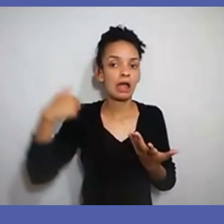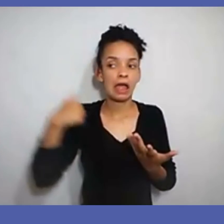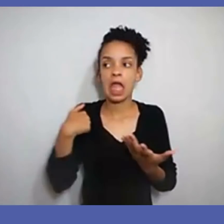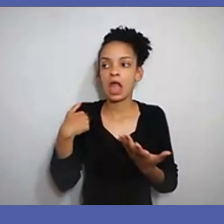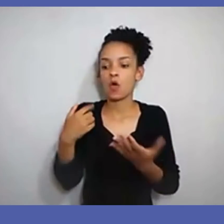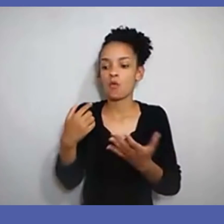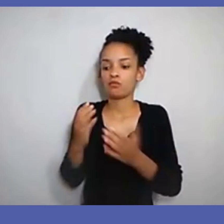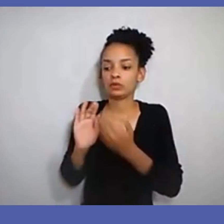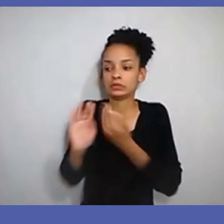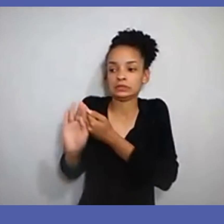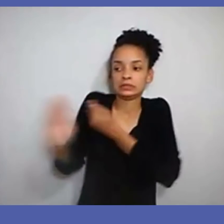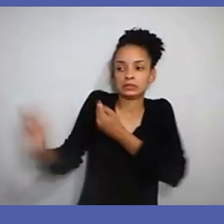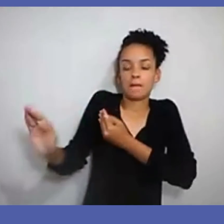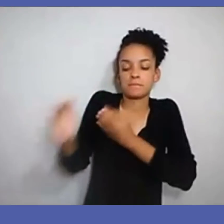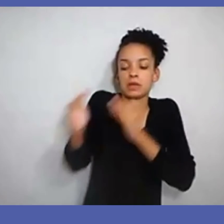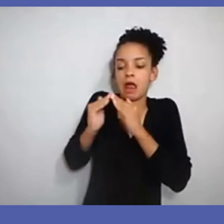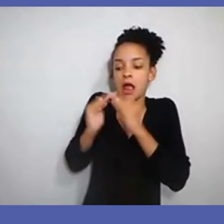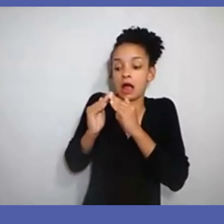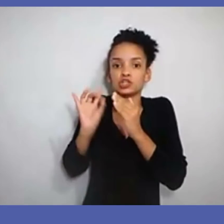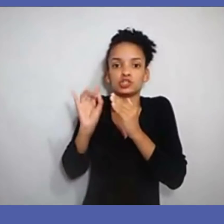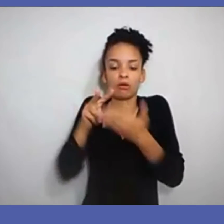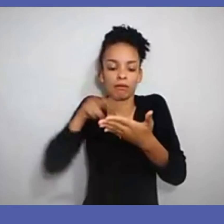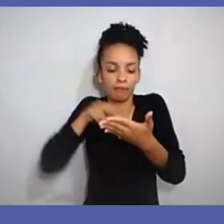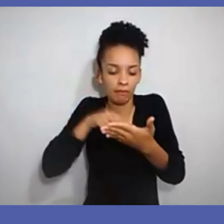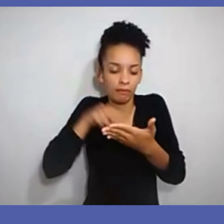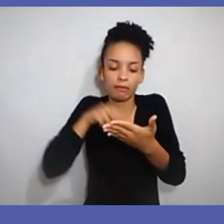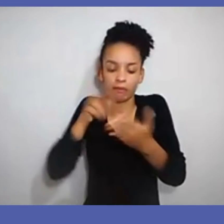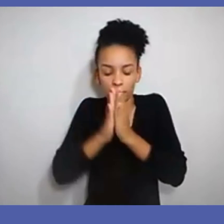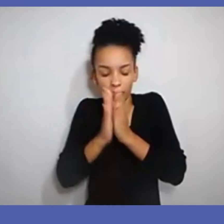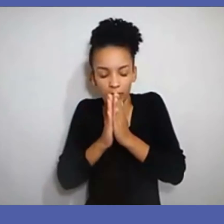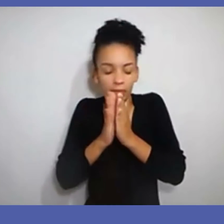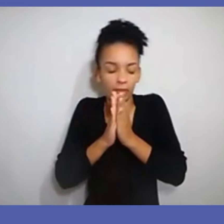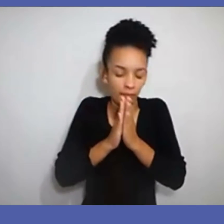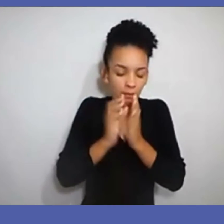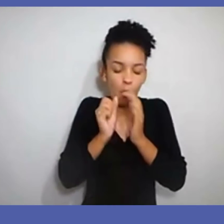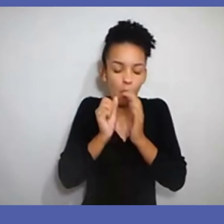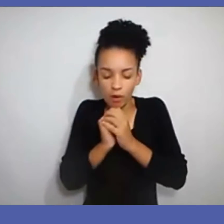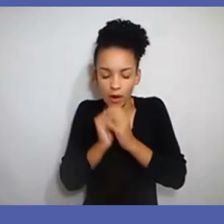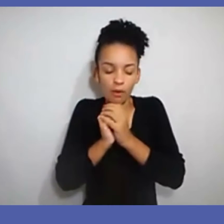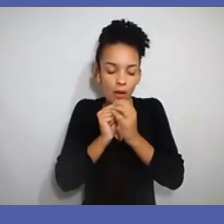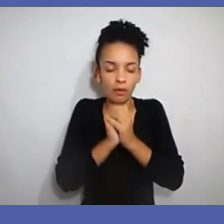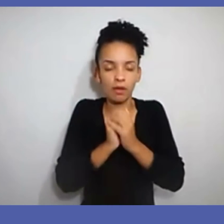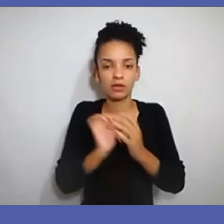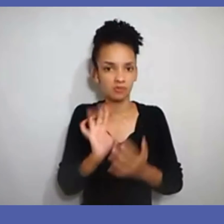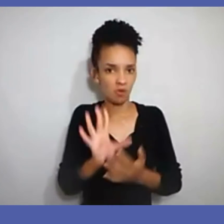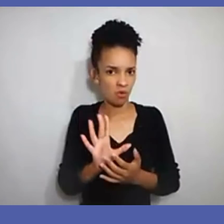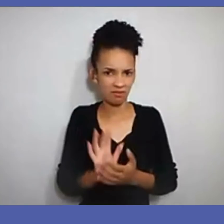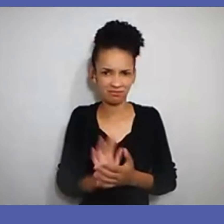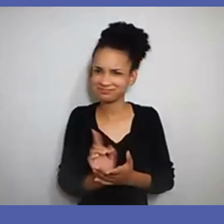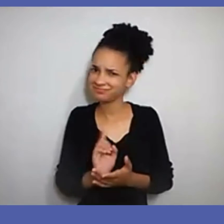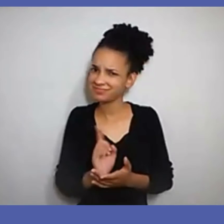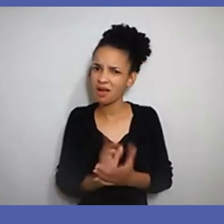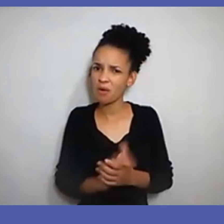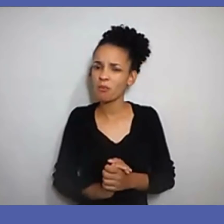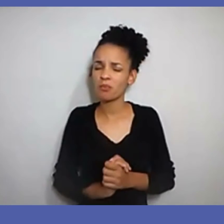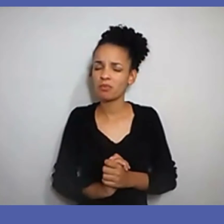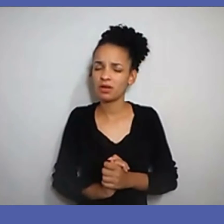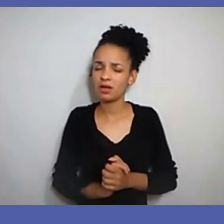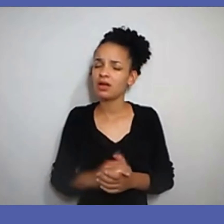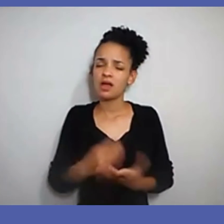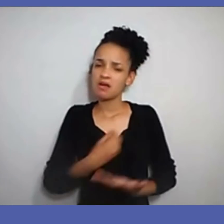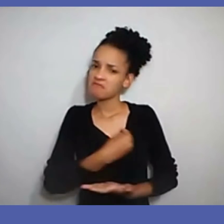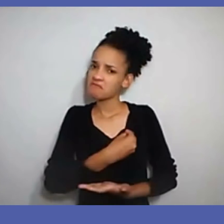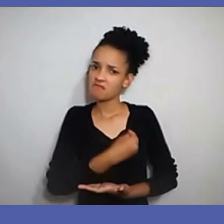lendo a Bíblia e orando. Não, não é assim, tá? Devemos continuar vivendo uma vida normal, porém